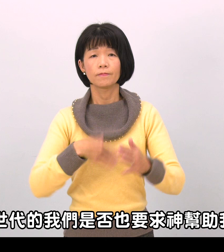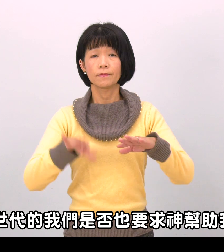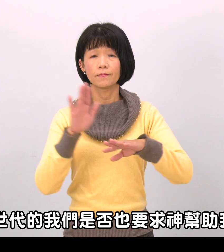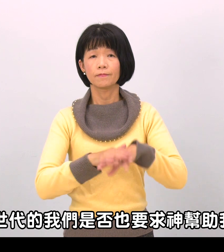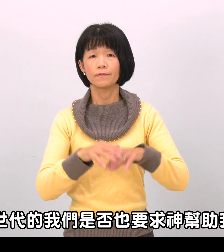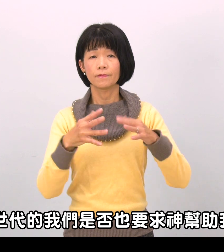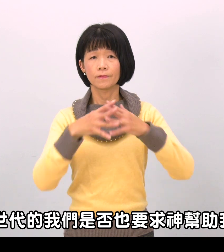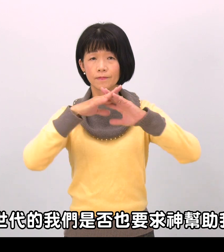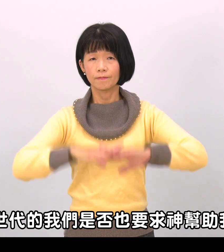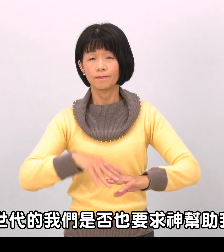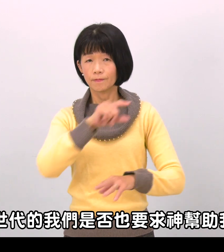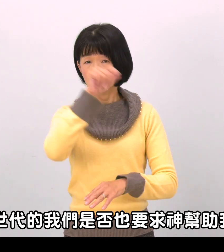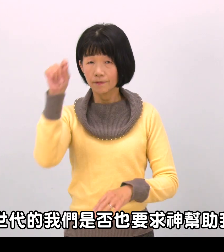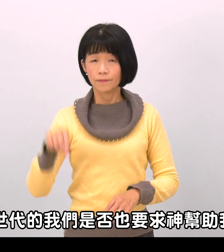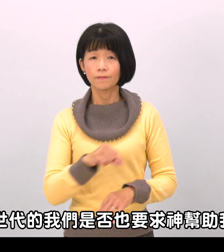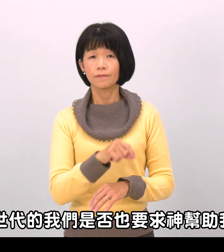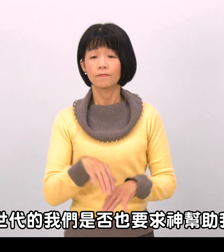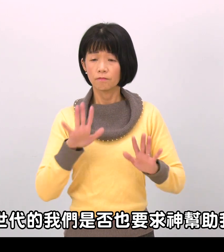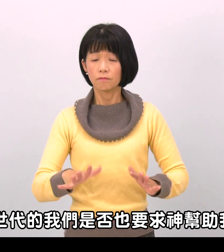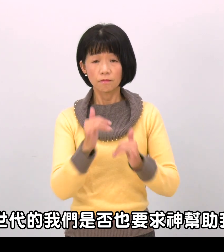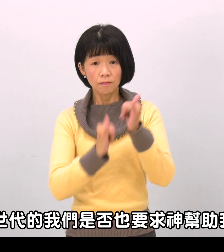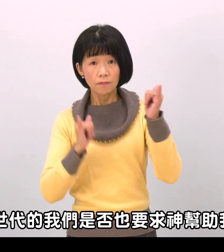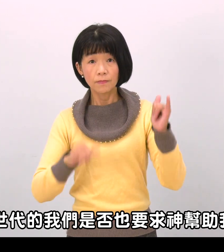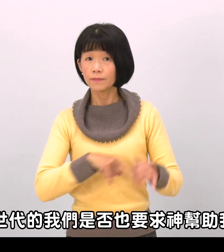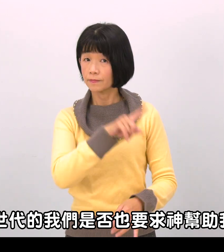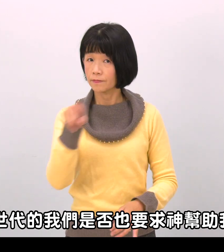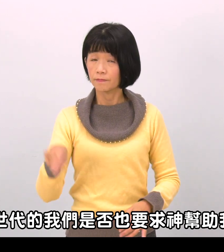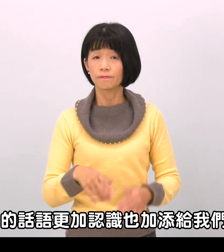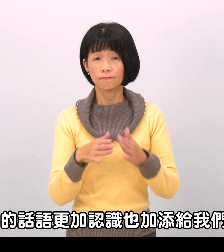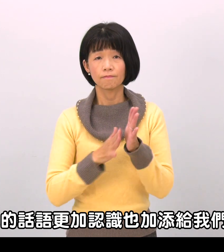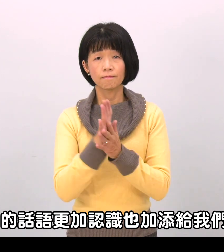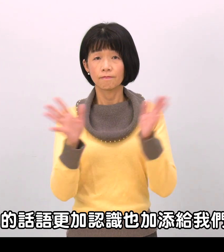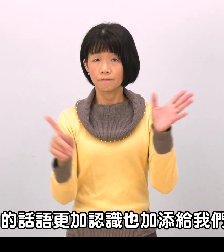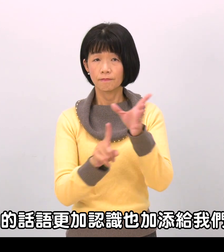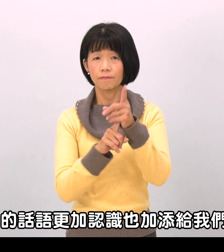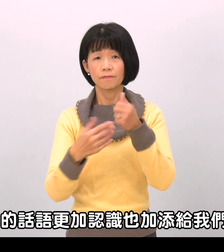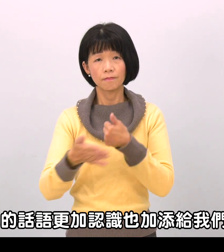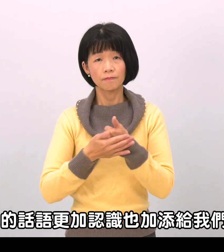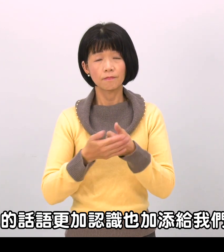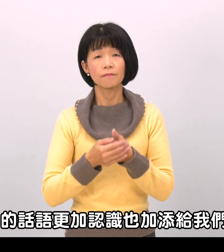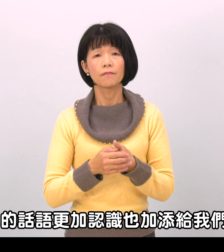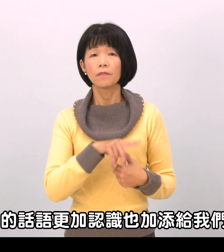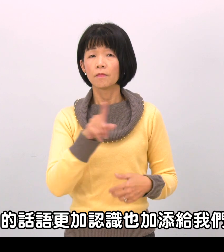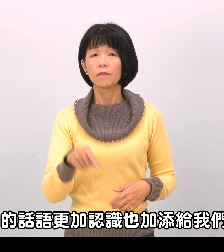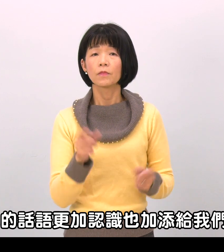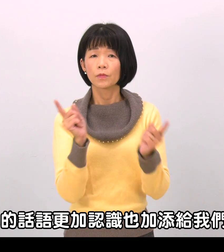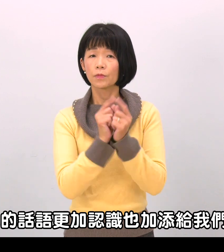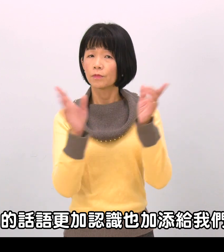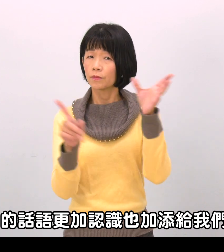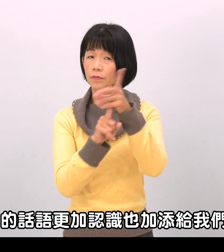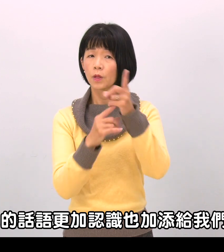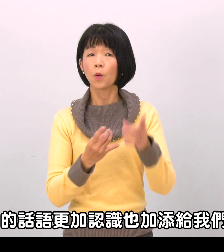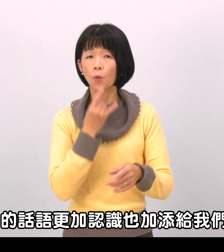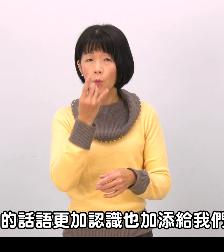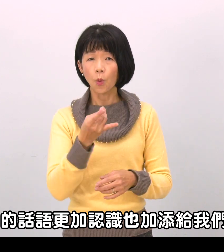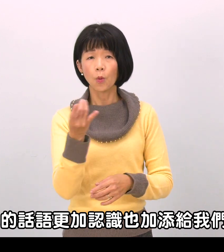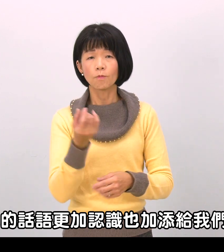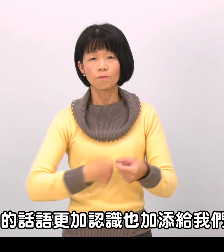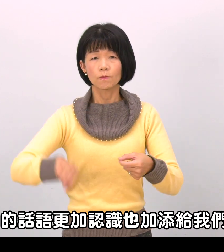们是否也要求神帮助我们对他的话语更加认识，也加添给我